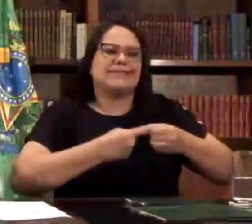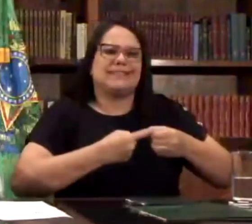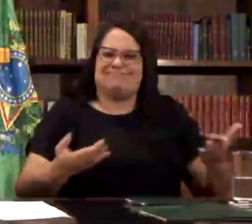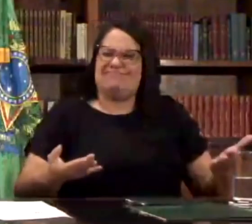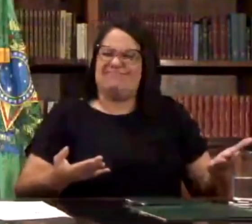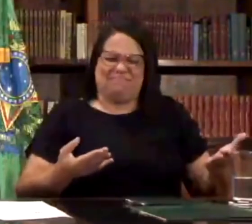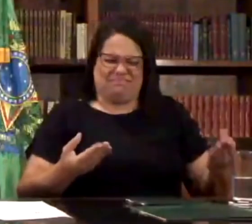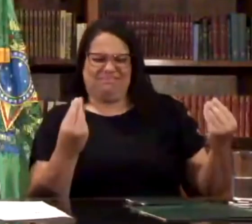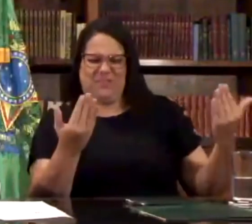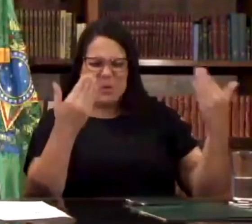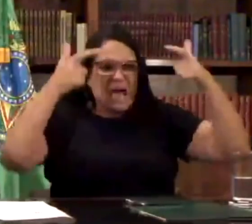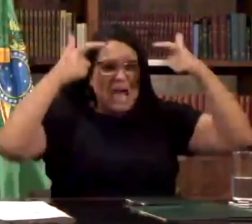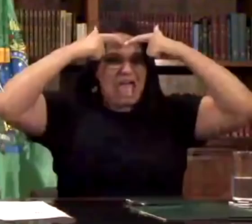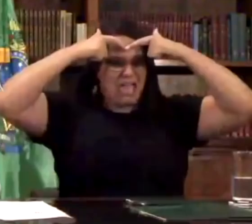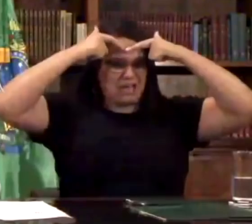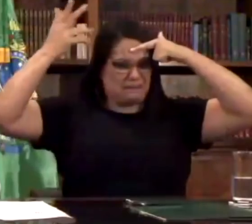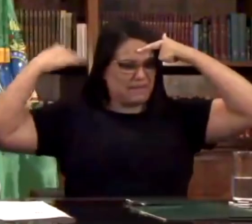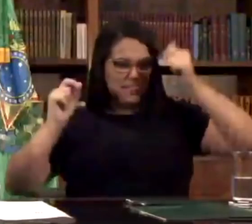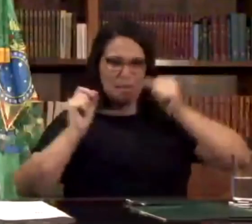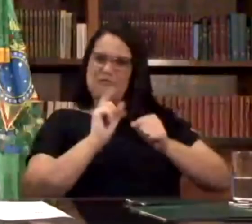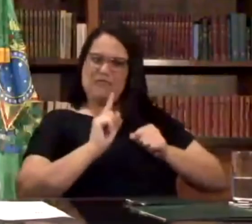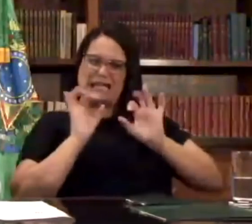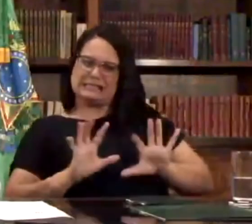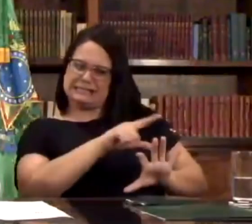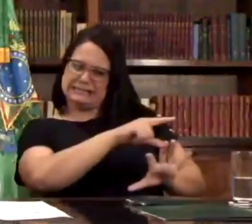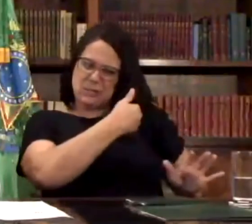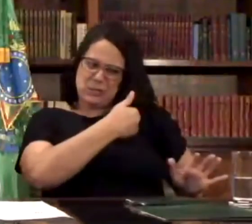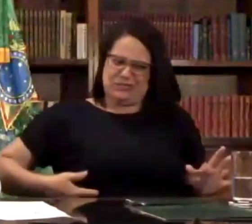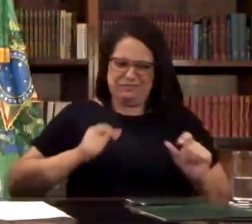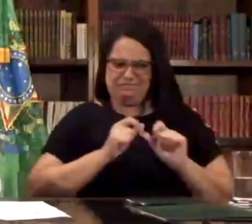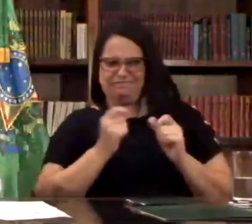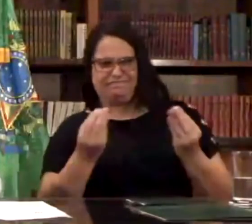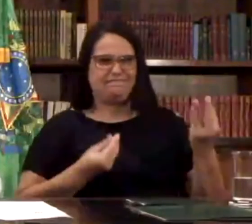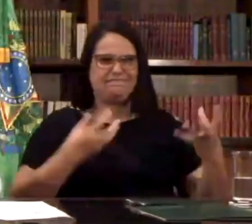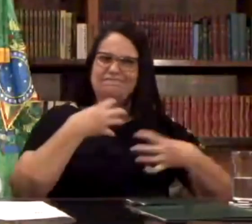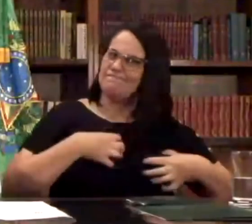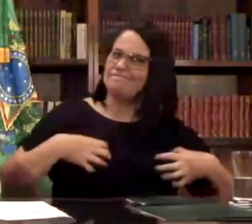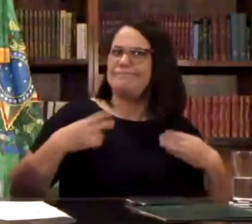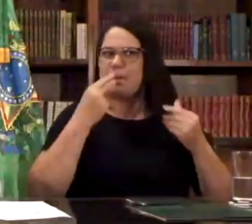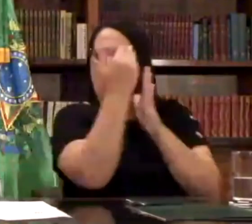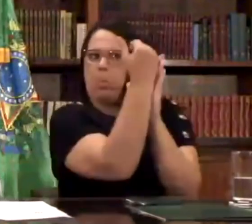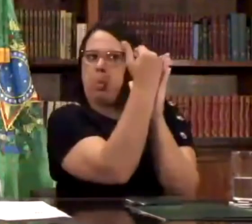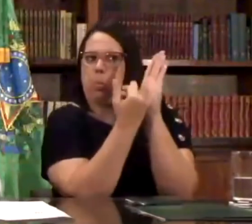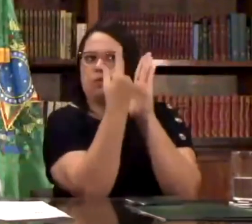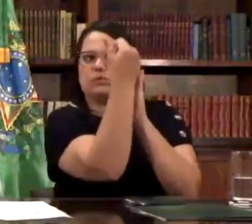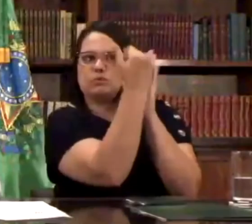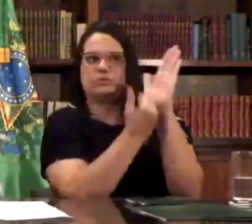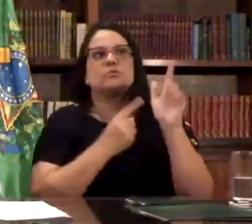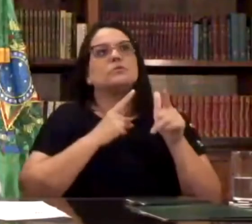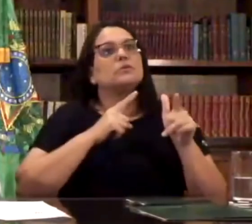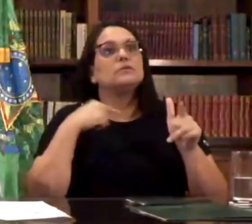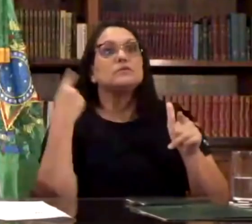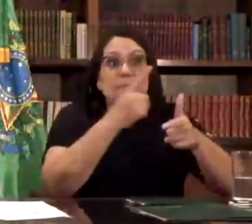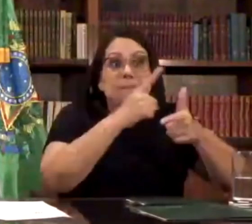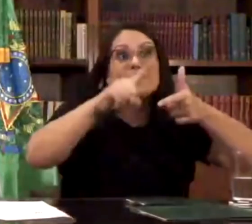isso no passado, Ele está fazendo isso, está destruindo empregos, está provocando já um certo desabastecimento. Problemas nós